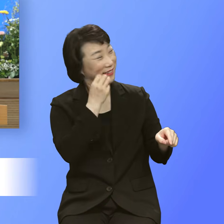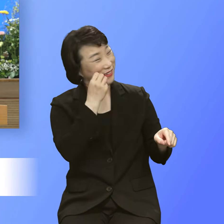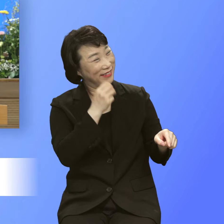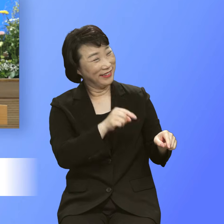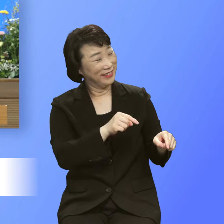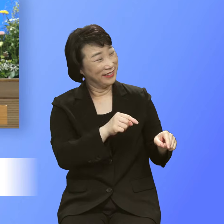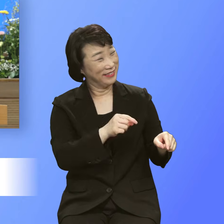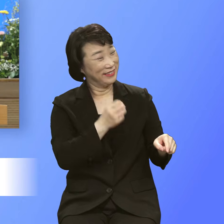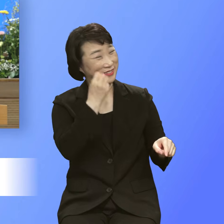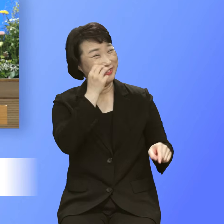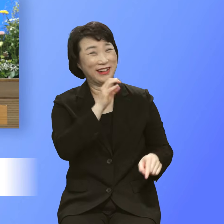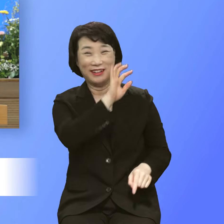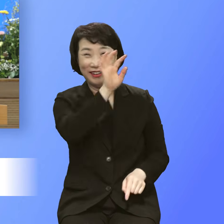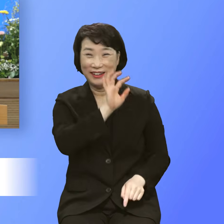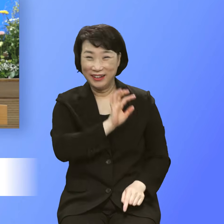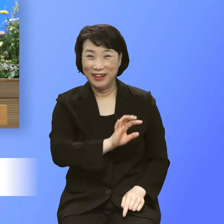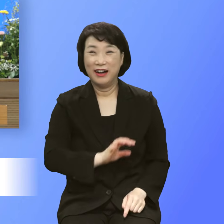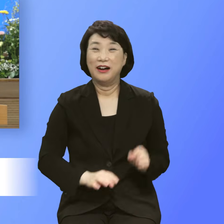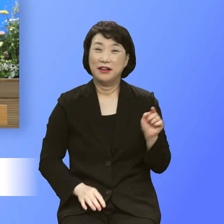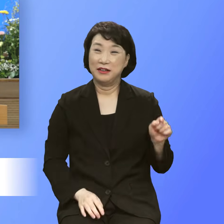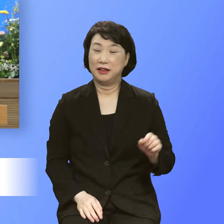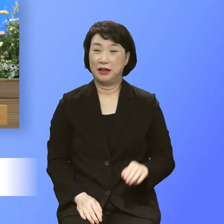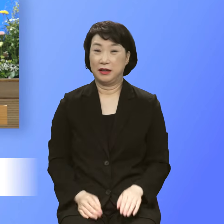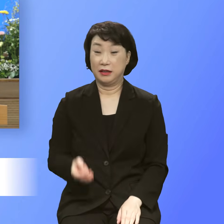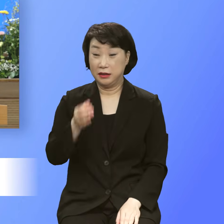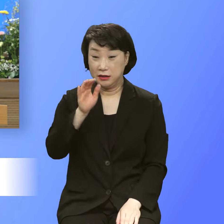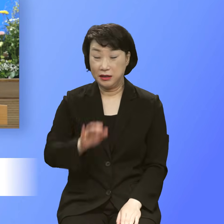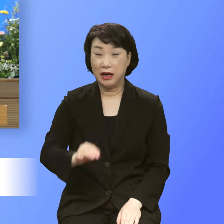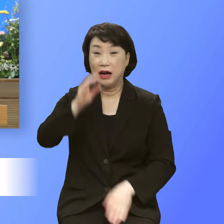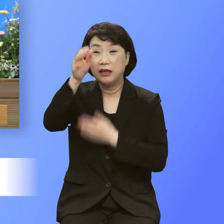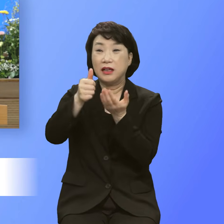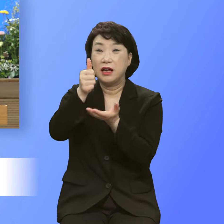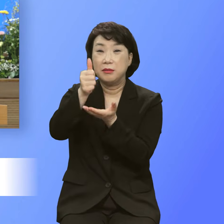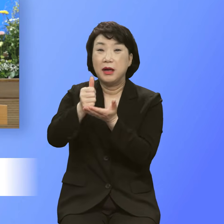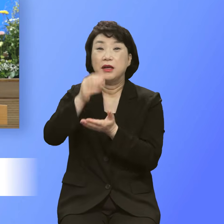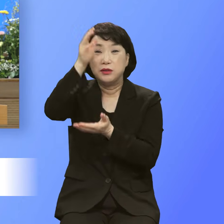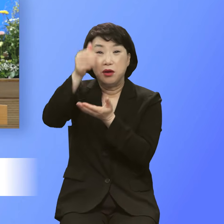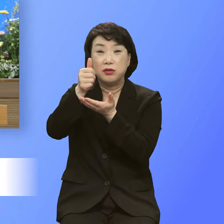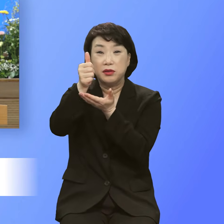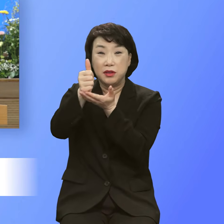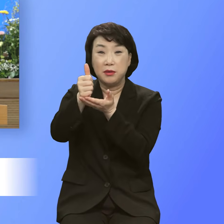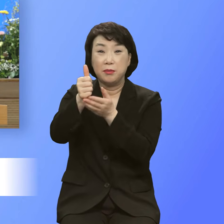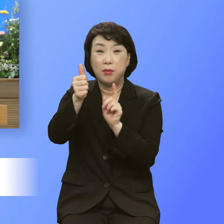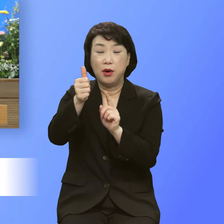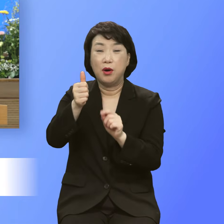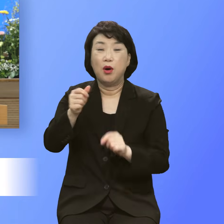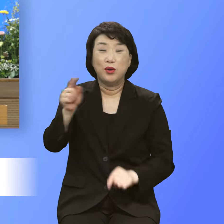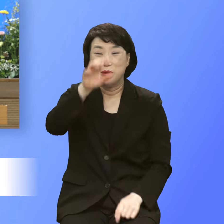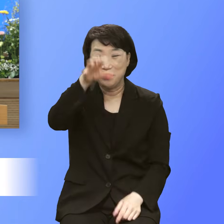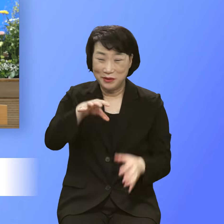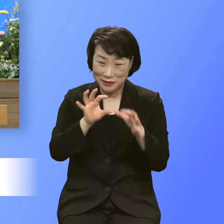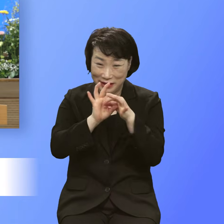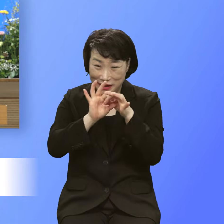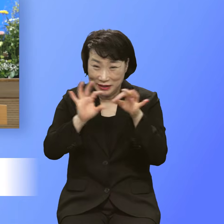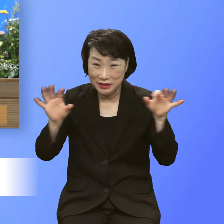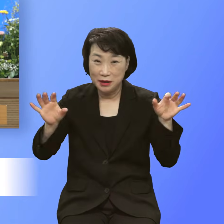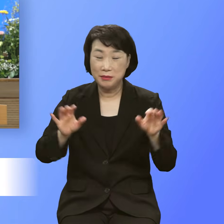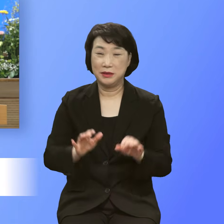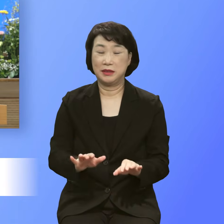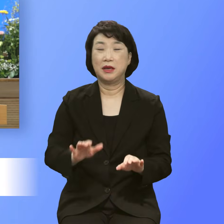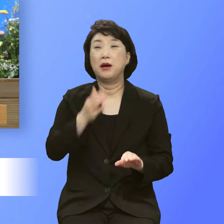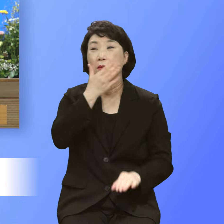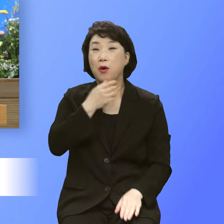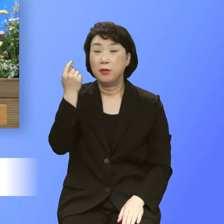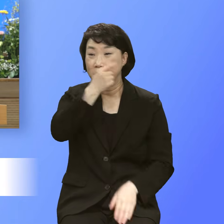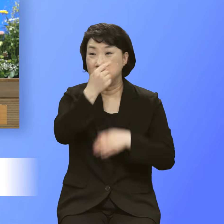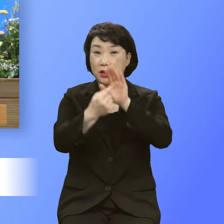약간 아이러니하지만은, 그러나 하나님의 성령은 어디를 가든지